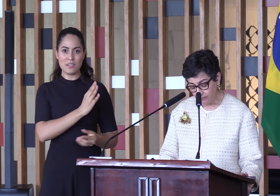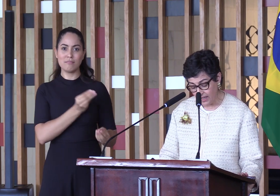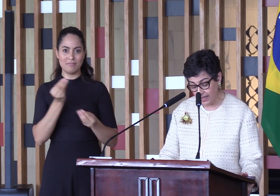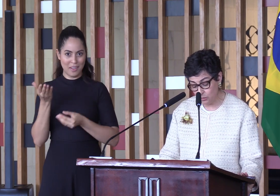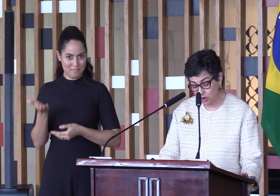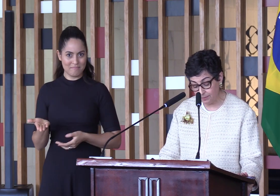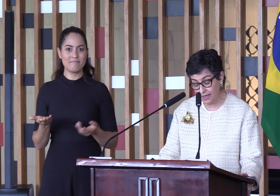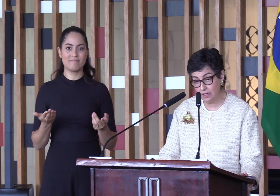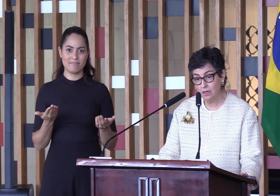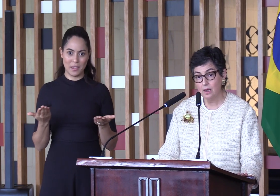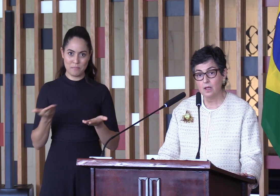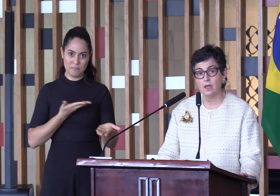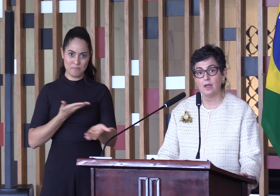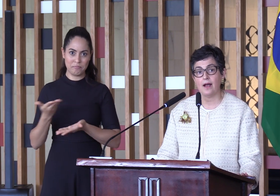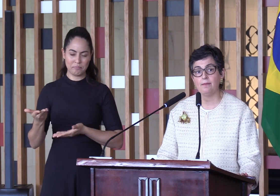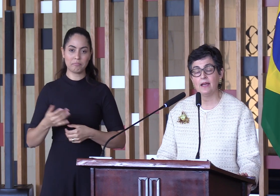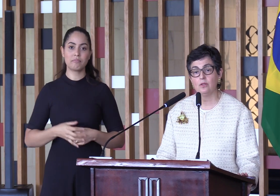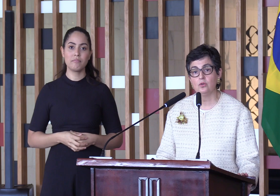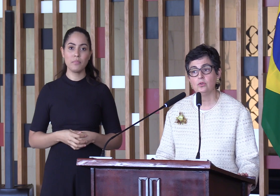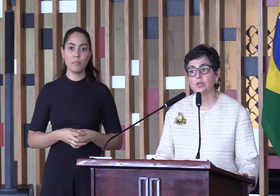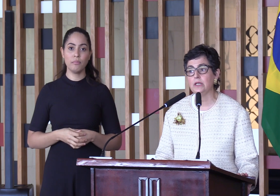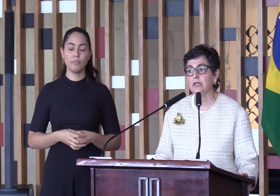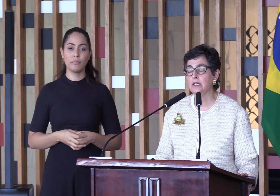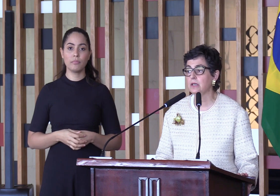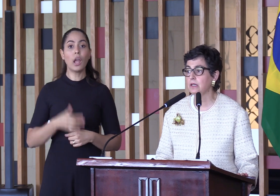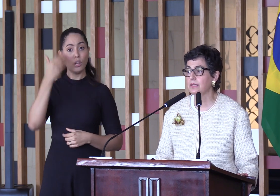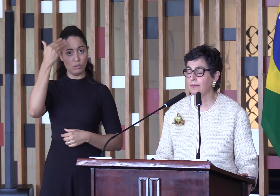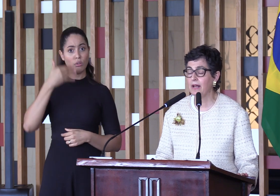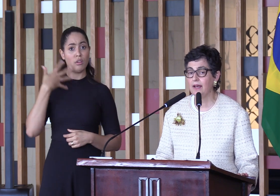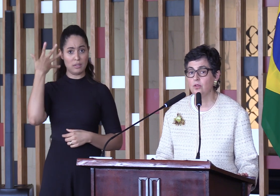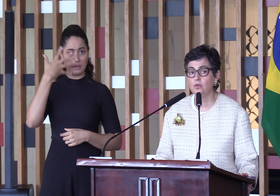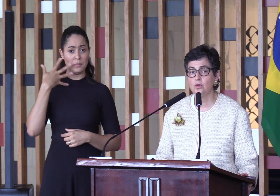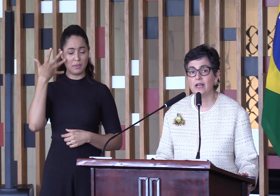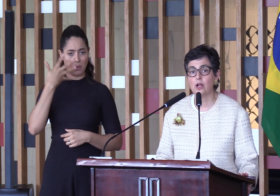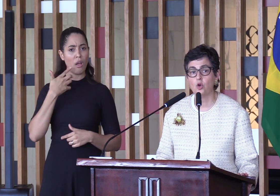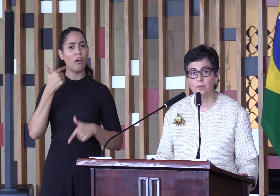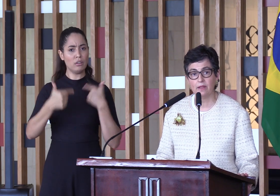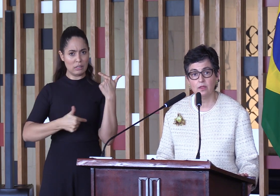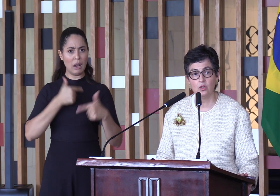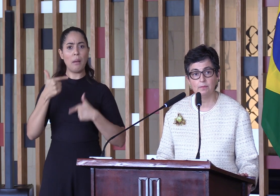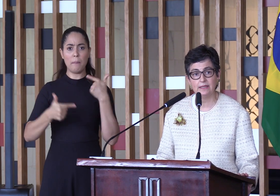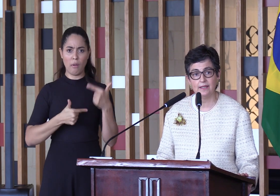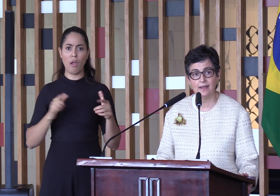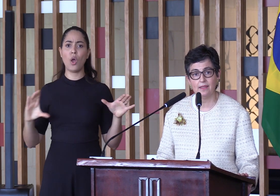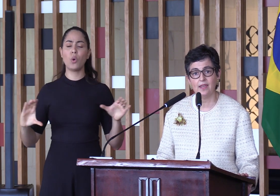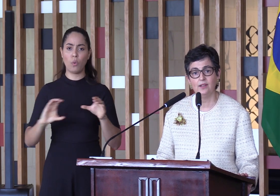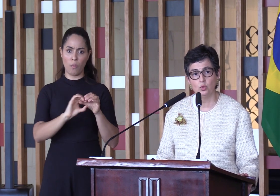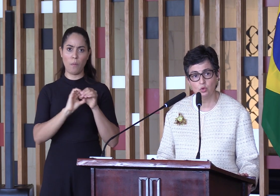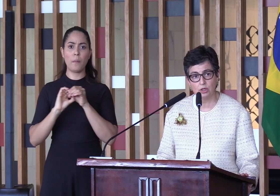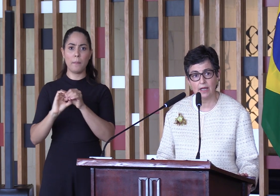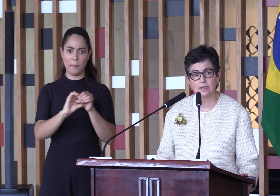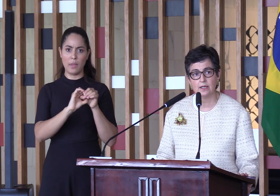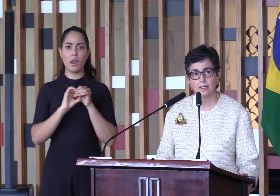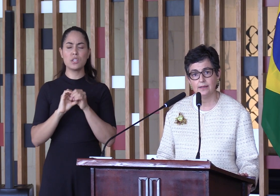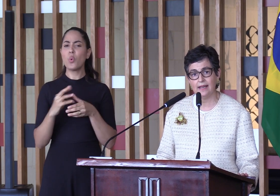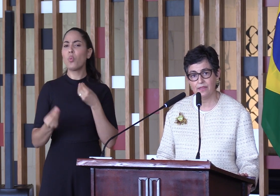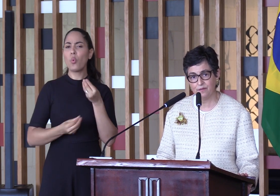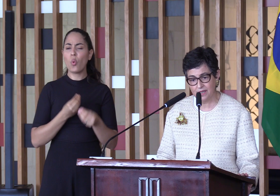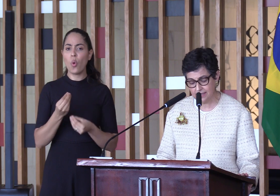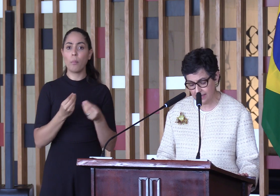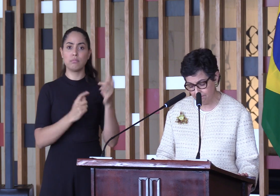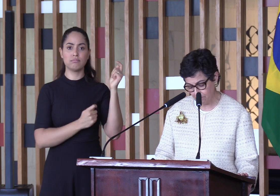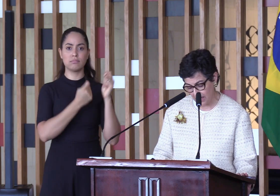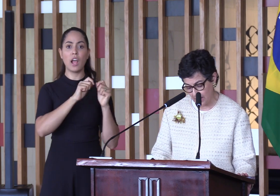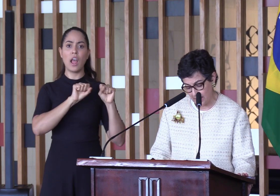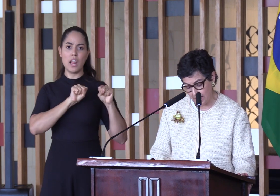Hemos também falado e trabalhado com cooperação em termos de indústrias da